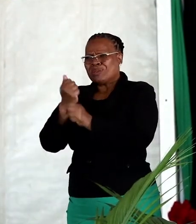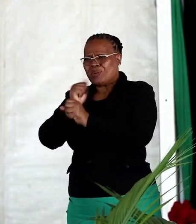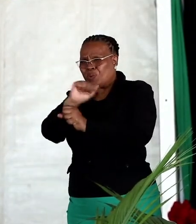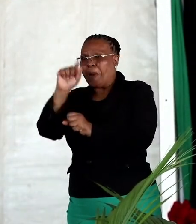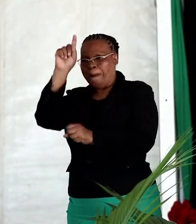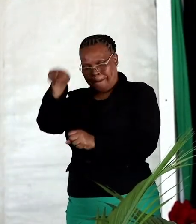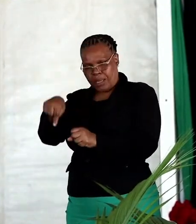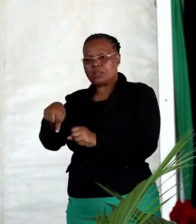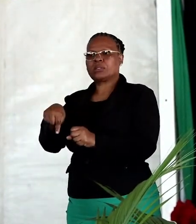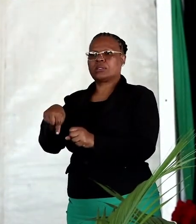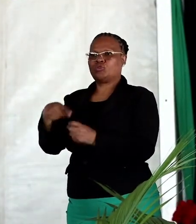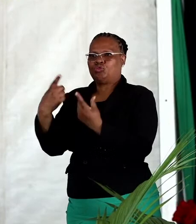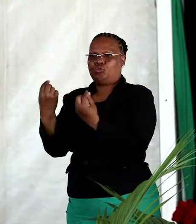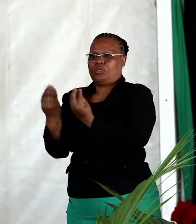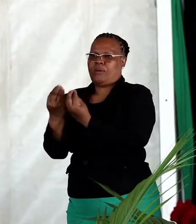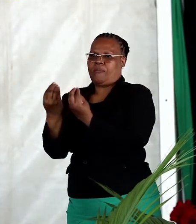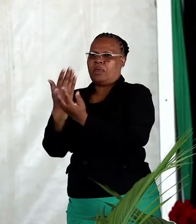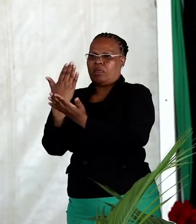wokuphakamisa